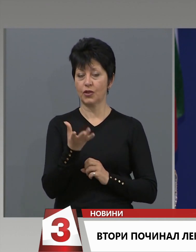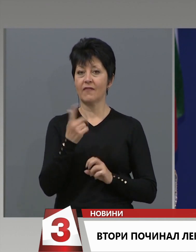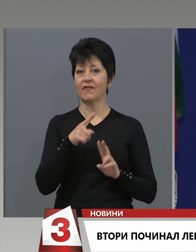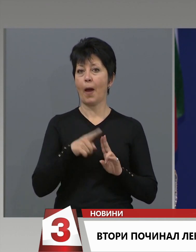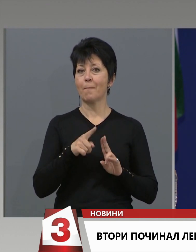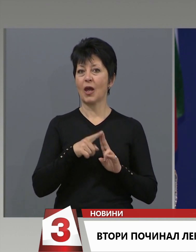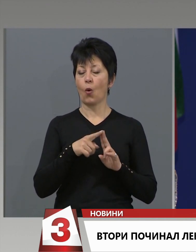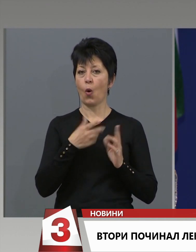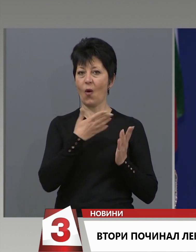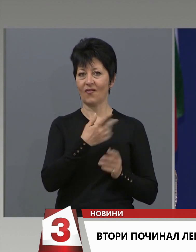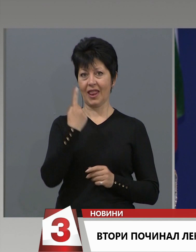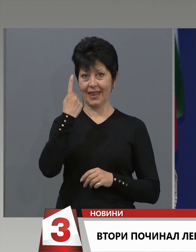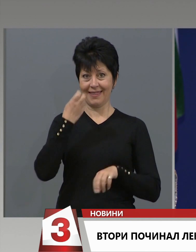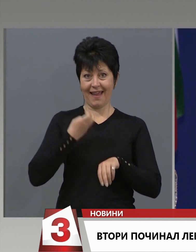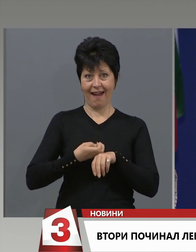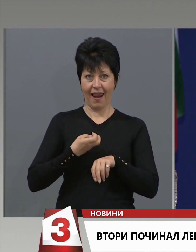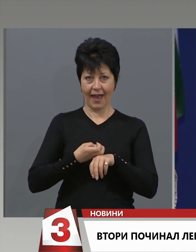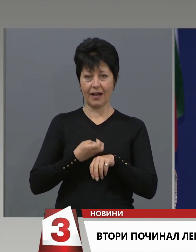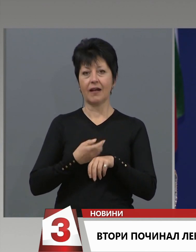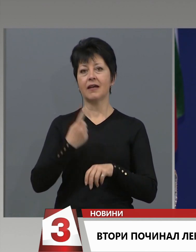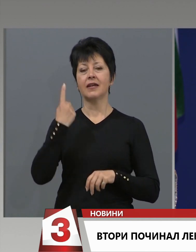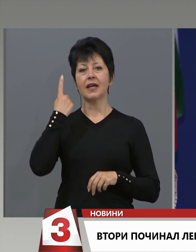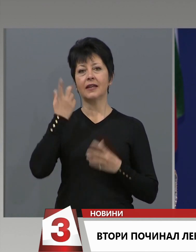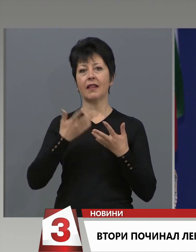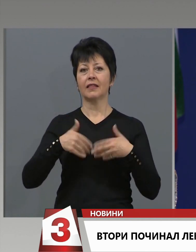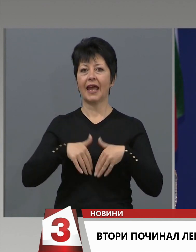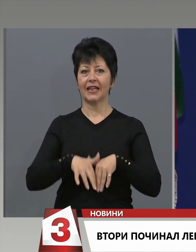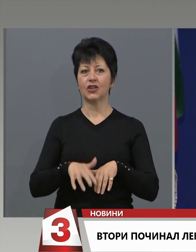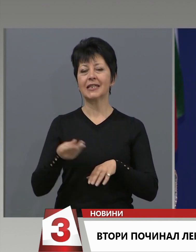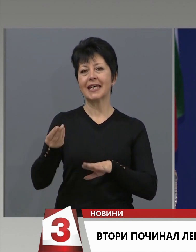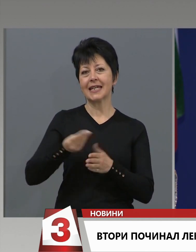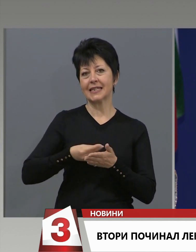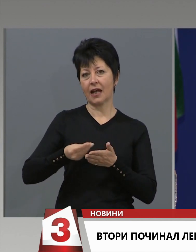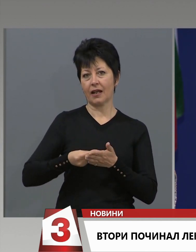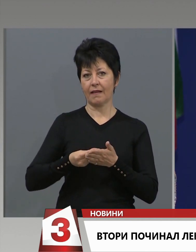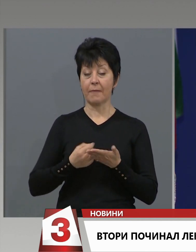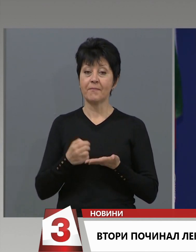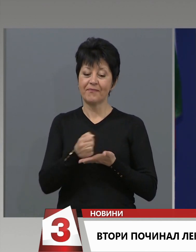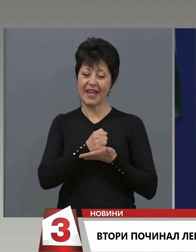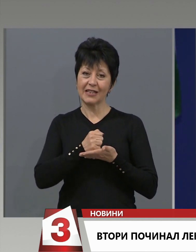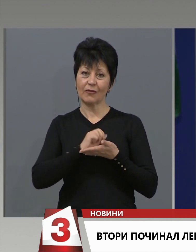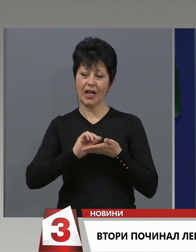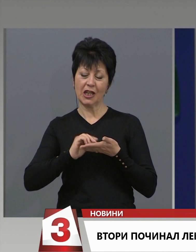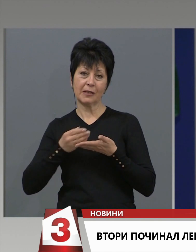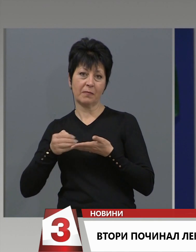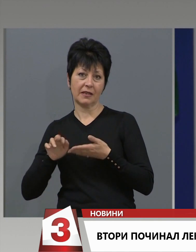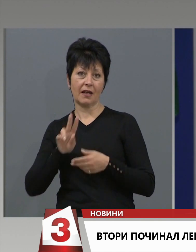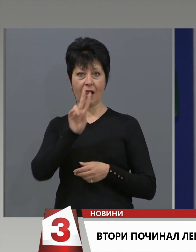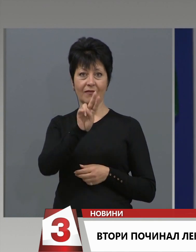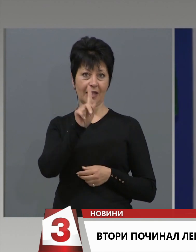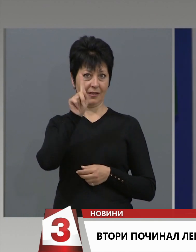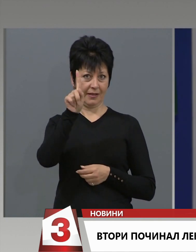Пирогов, един лекар и един технически секретар. Излекувани 21